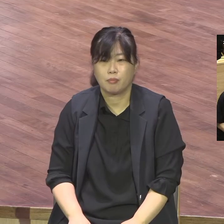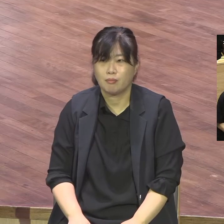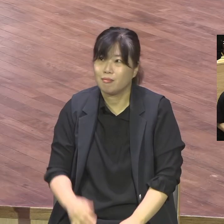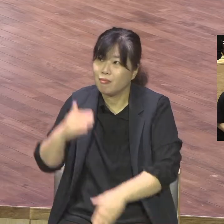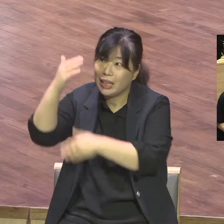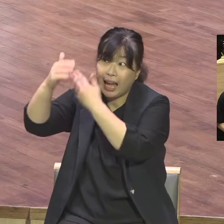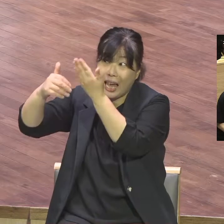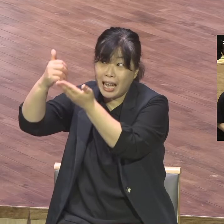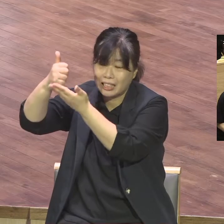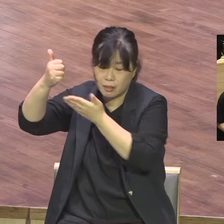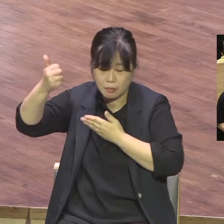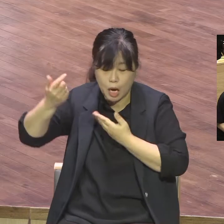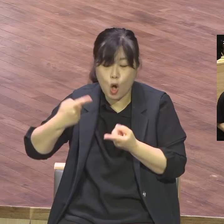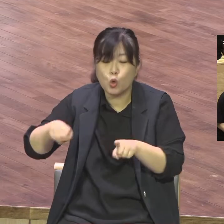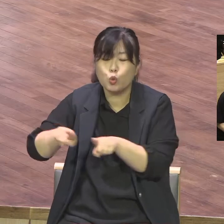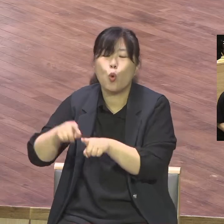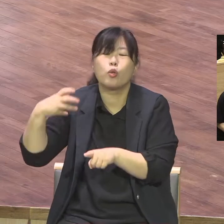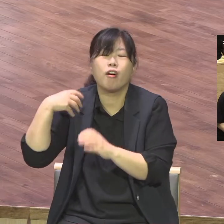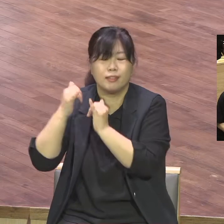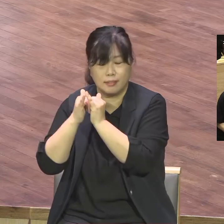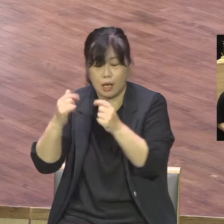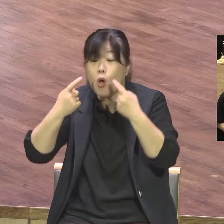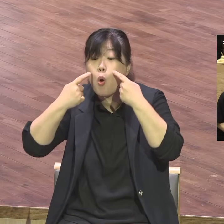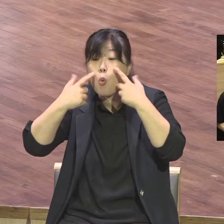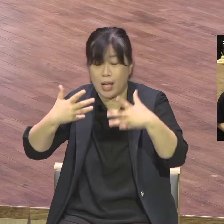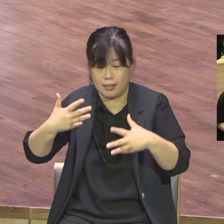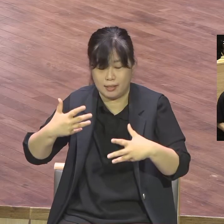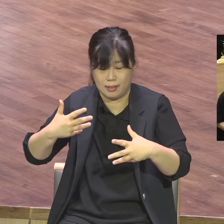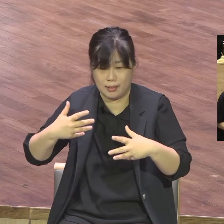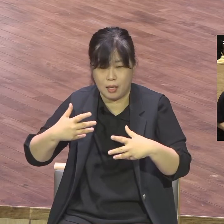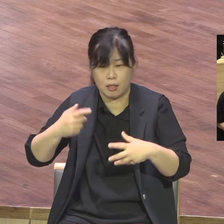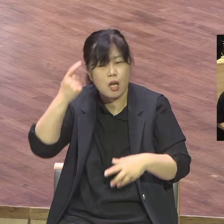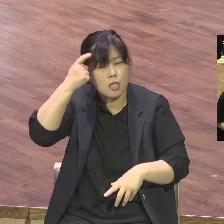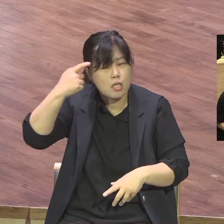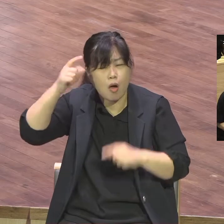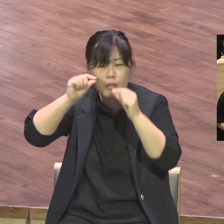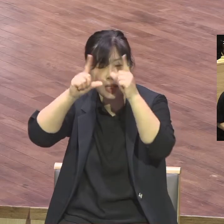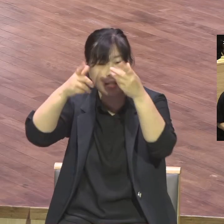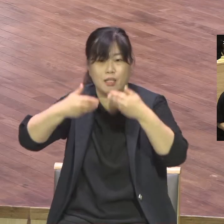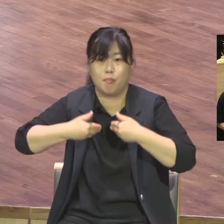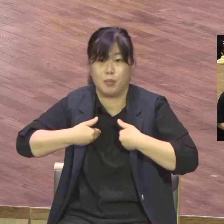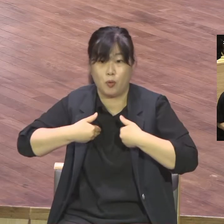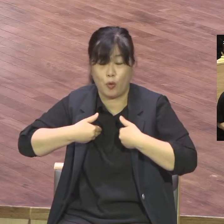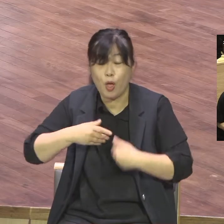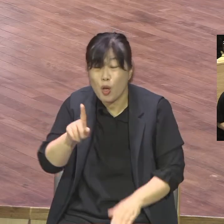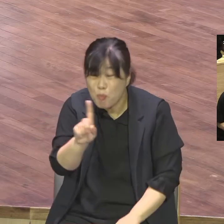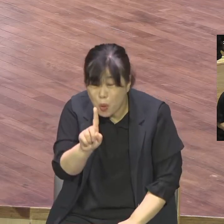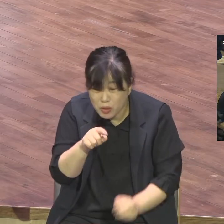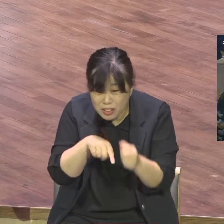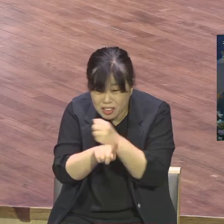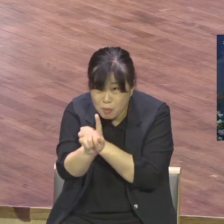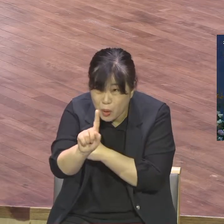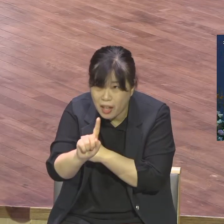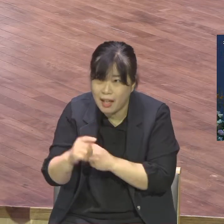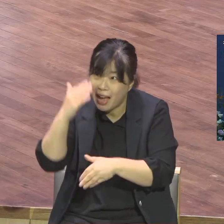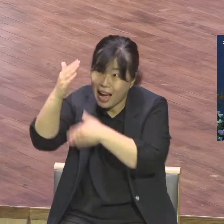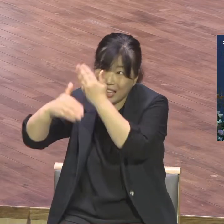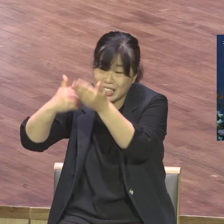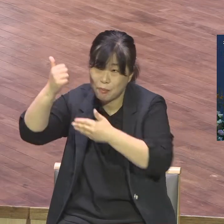하나님의 동역자라는 표현은요. 하나님의 능력을 통해 하나님의 일을 하는 사람을